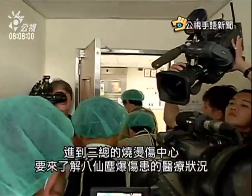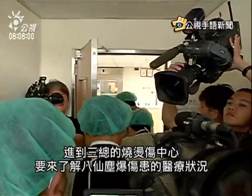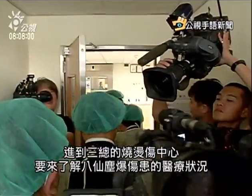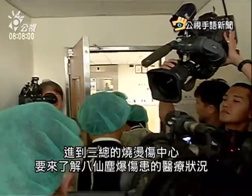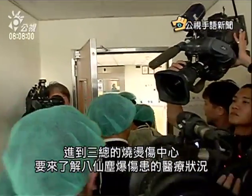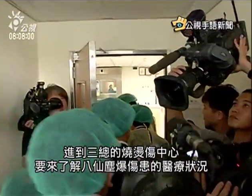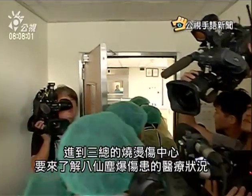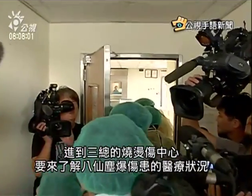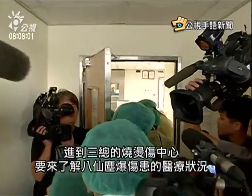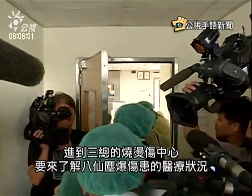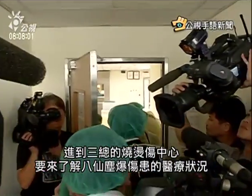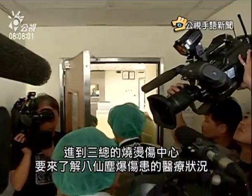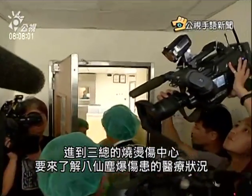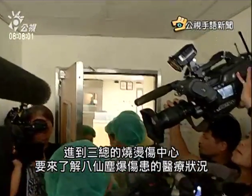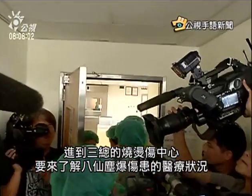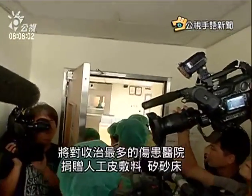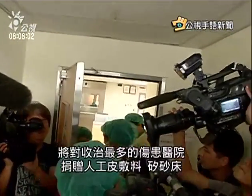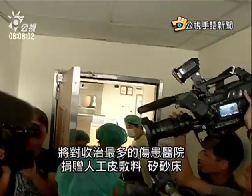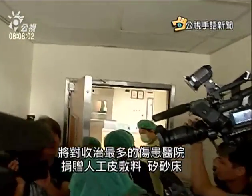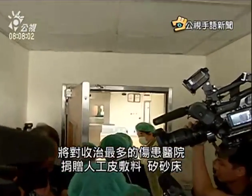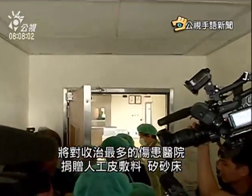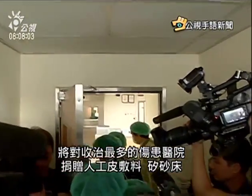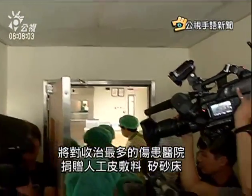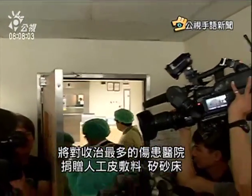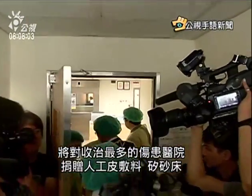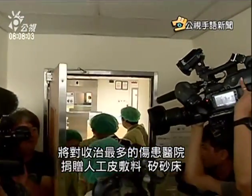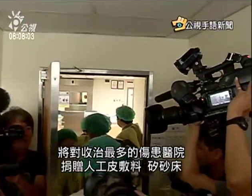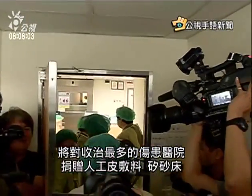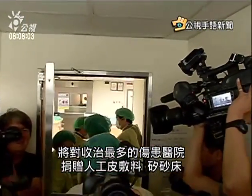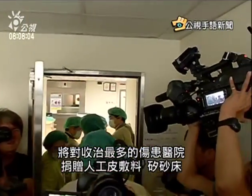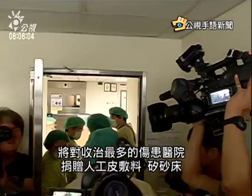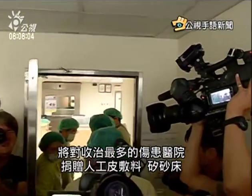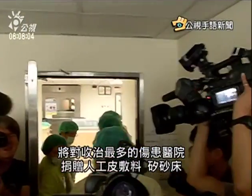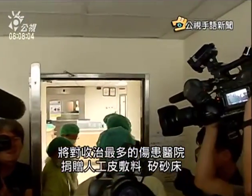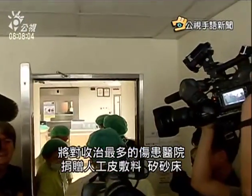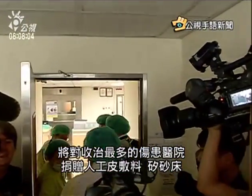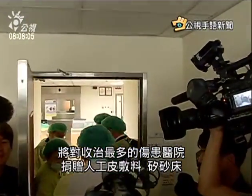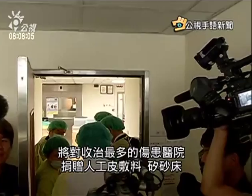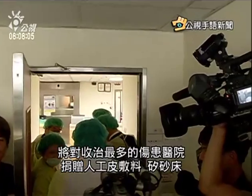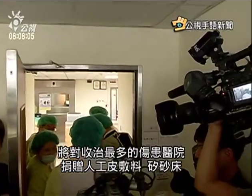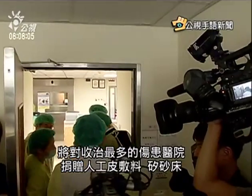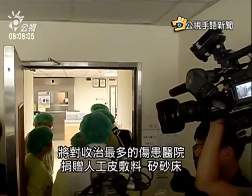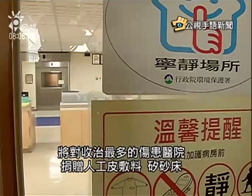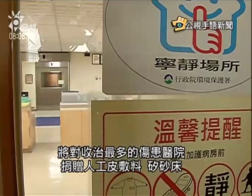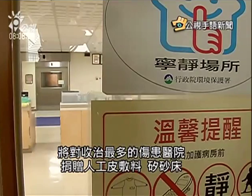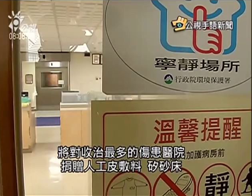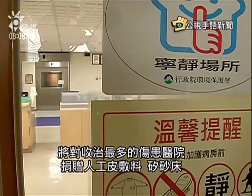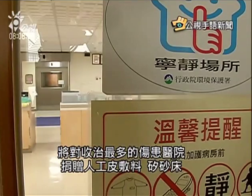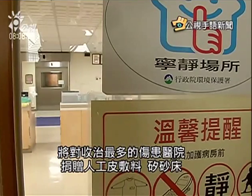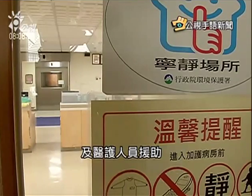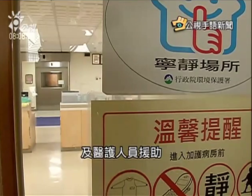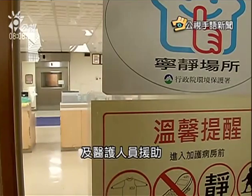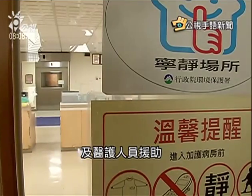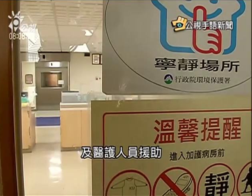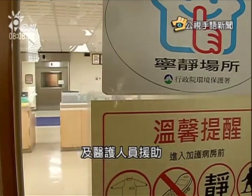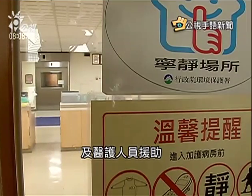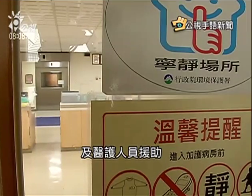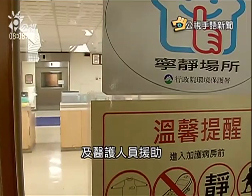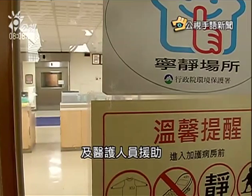爆伤患的医疗状况，将对收治最多的伤患医院捐赠人工皮肤料、细纱床以及医护人员的援助。 人工